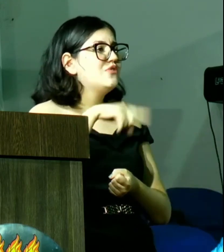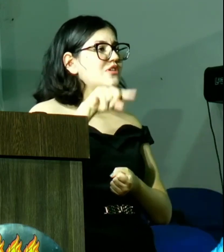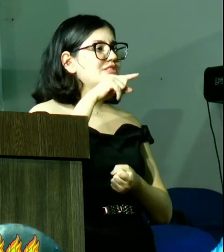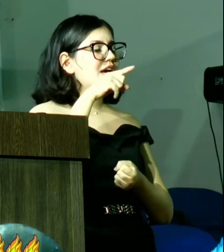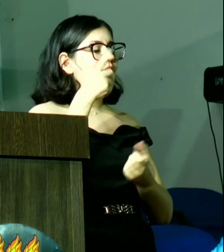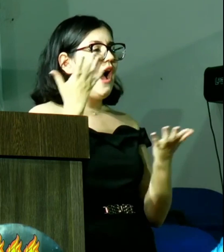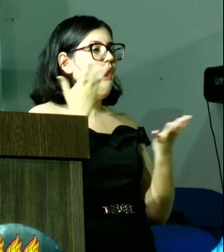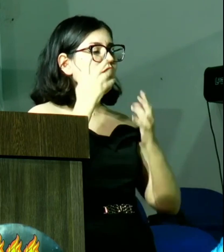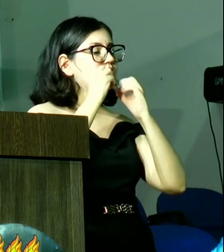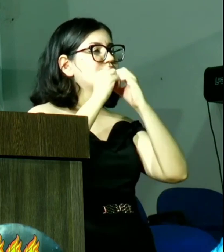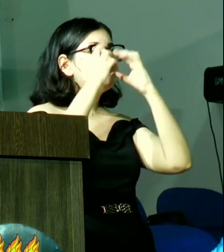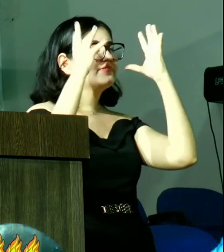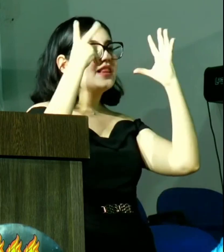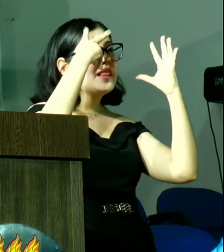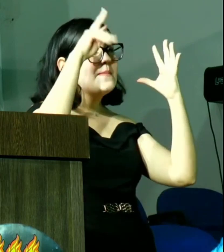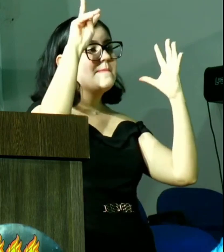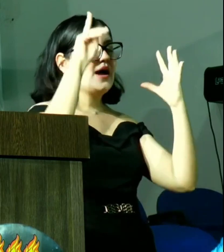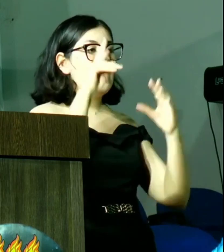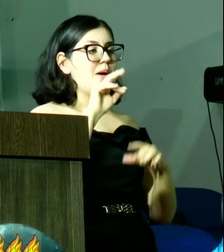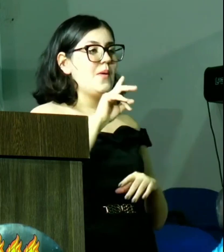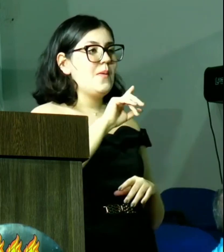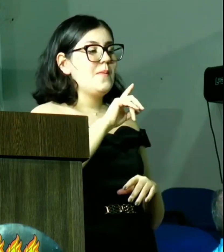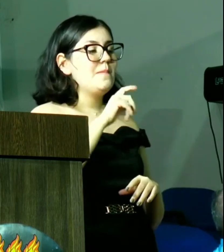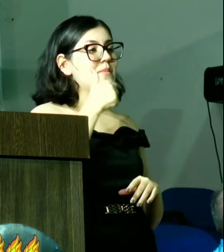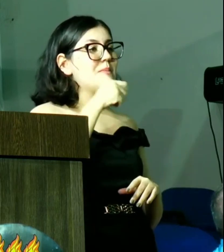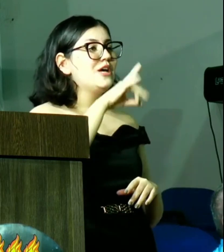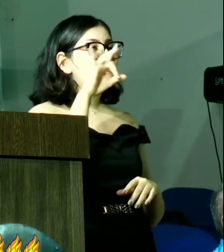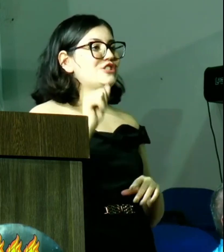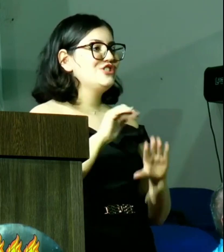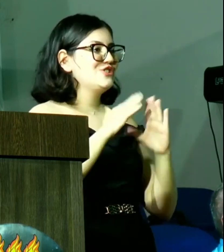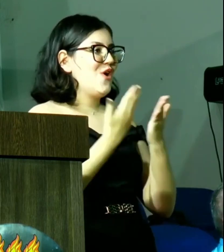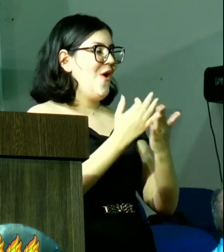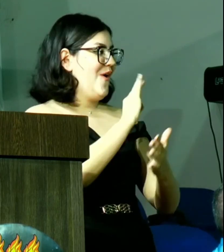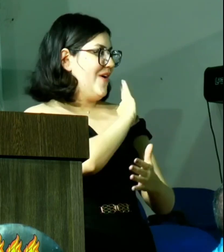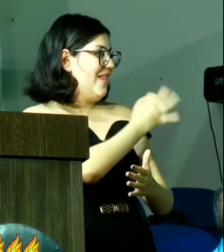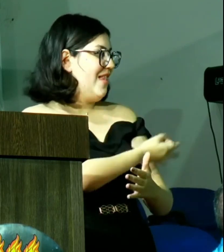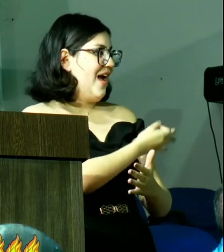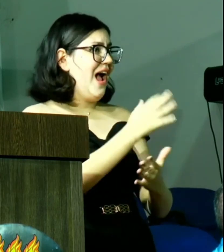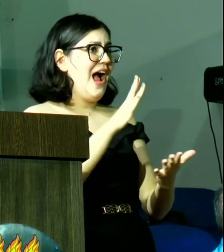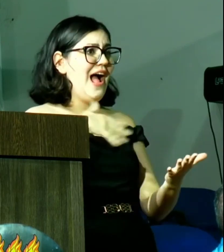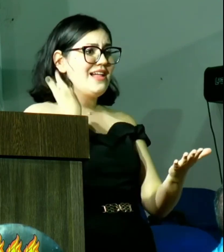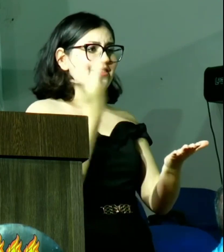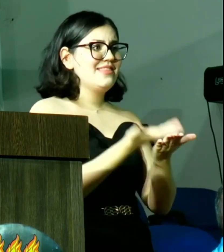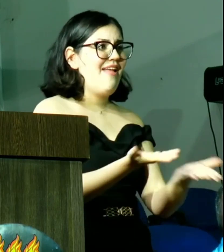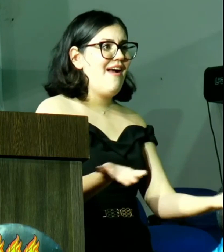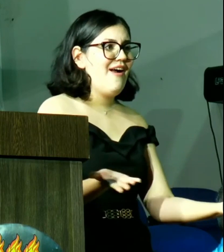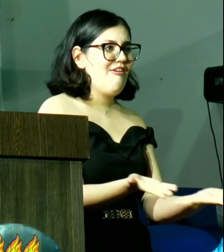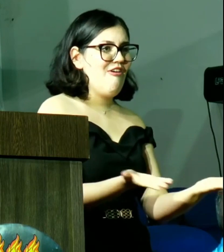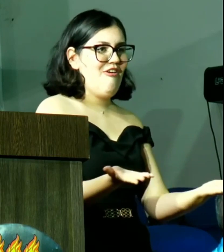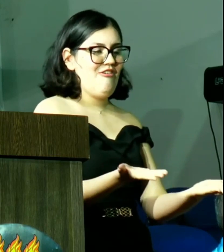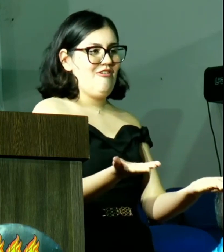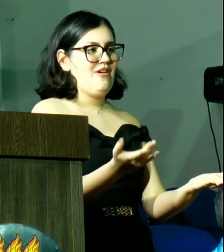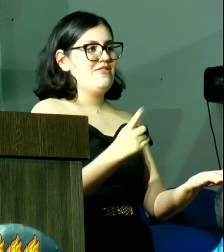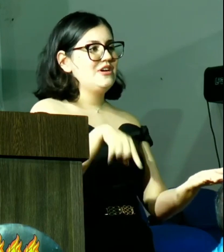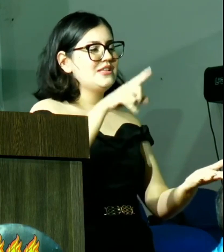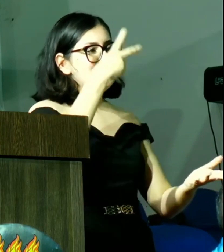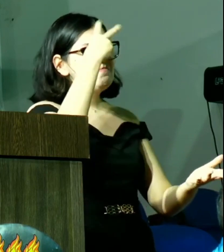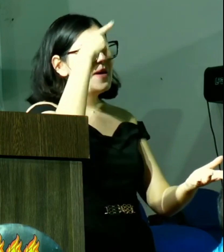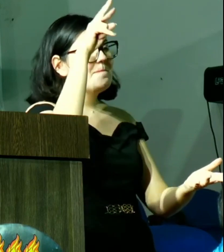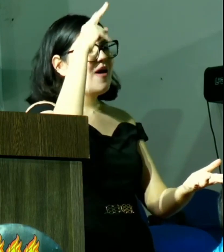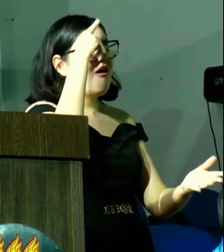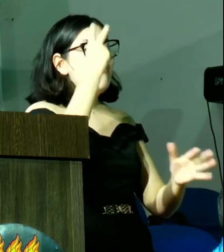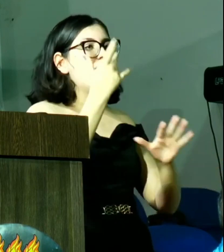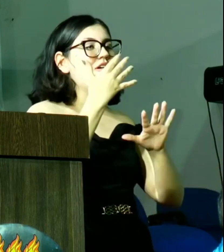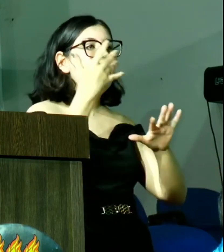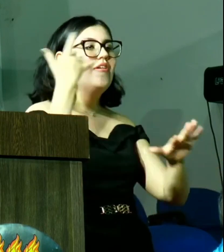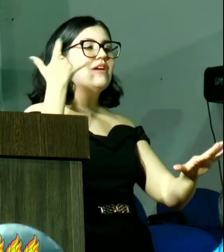mente desde o primeiro dia na escola fundamental até este momento. Memórias essas que produzem em cada